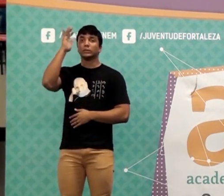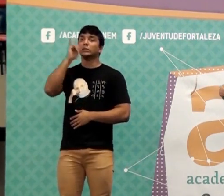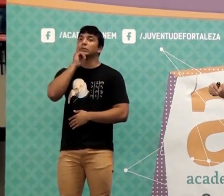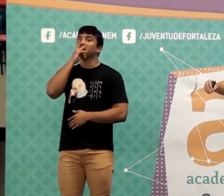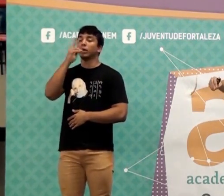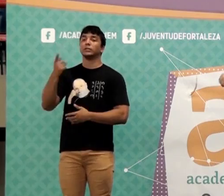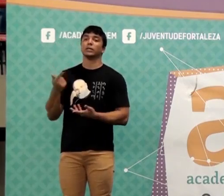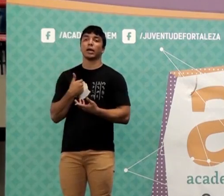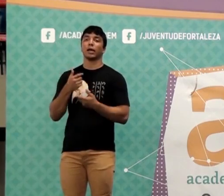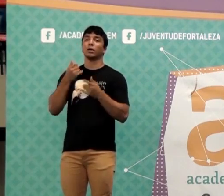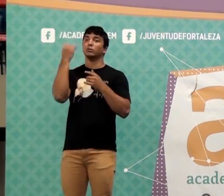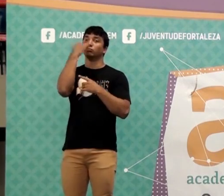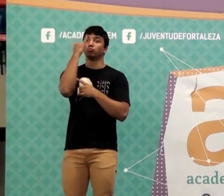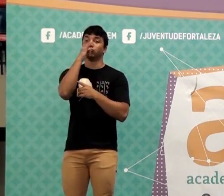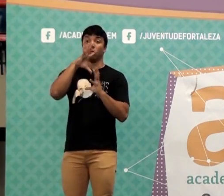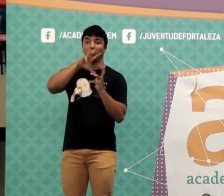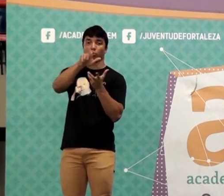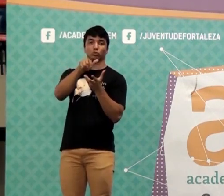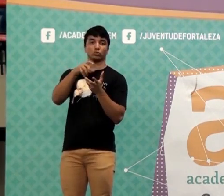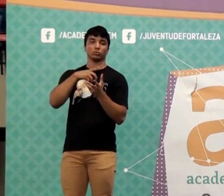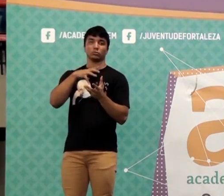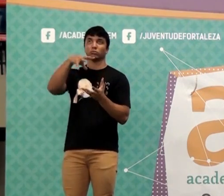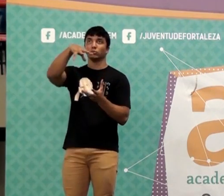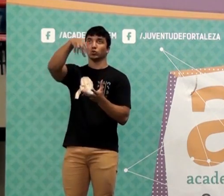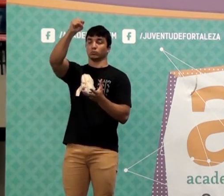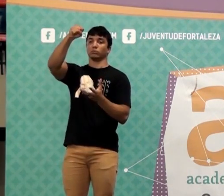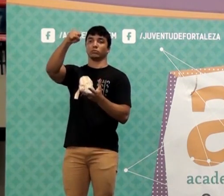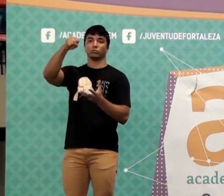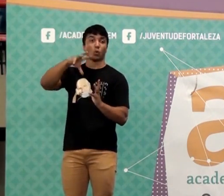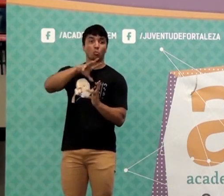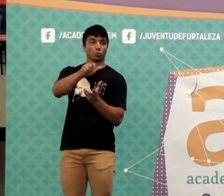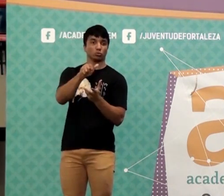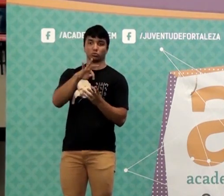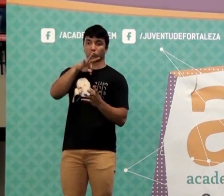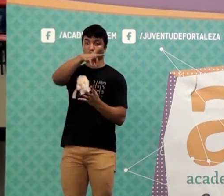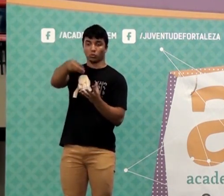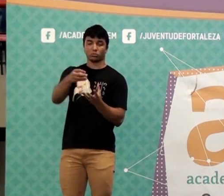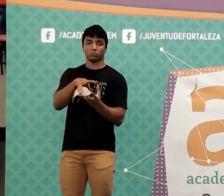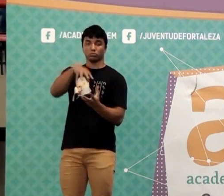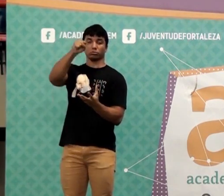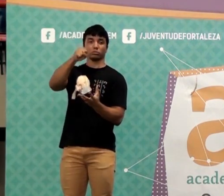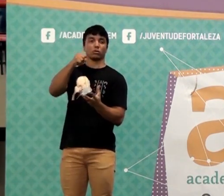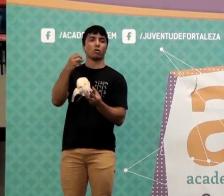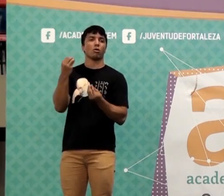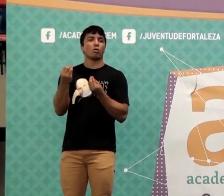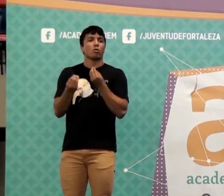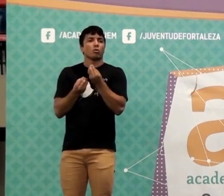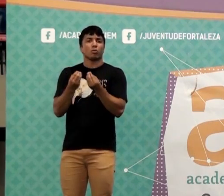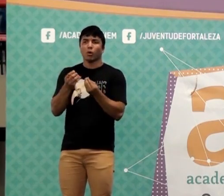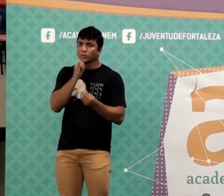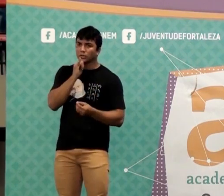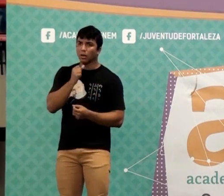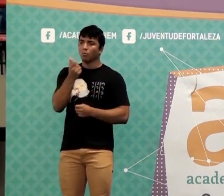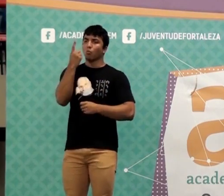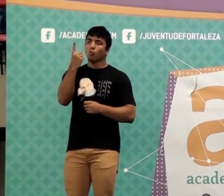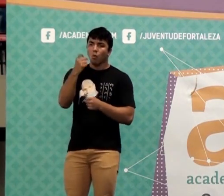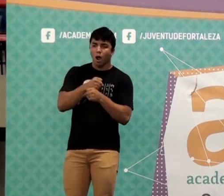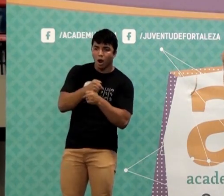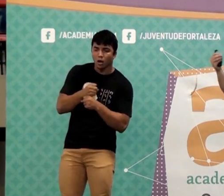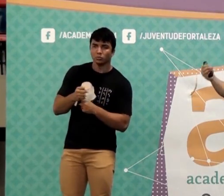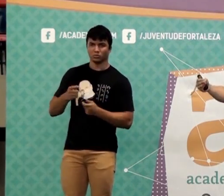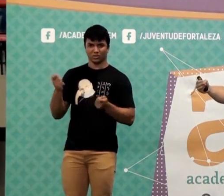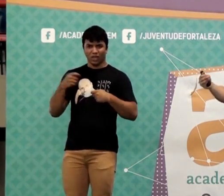elétrica no mundo. Acabou a energia elétrica. A gente vai conseguir nos primeiros anos